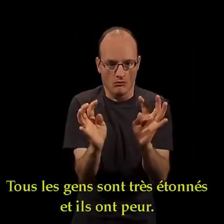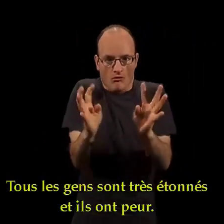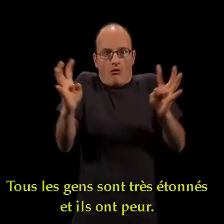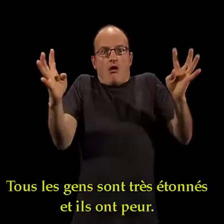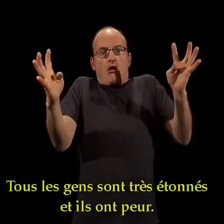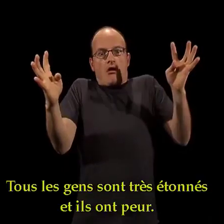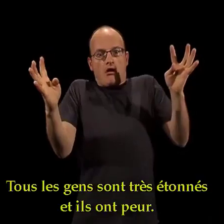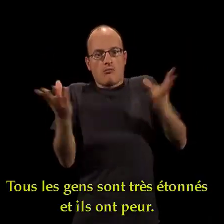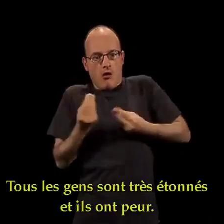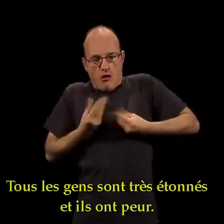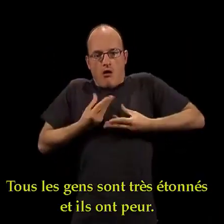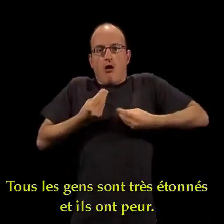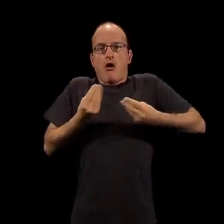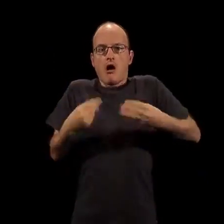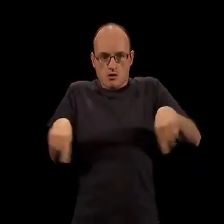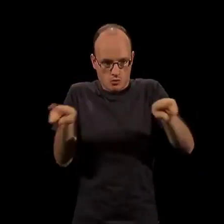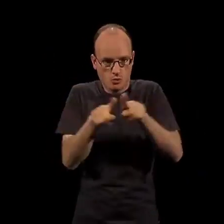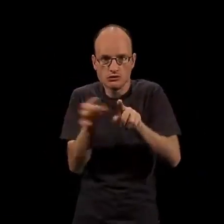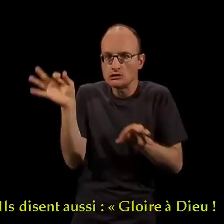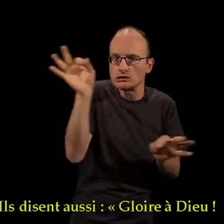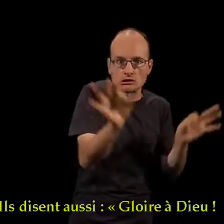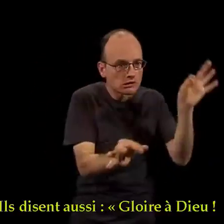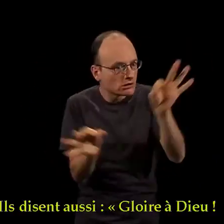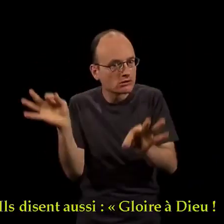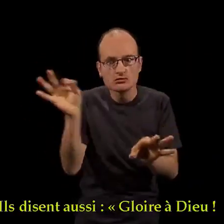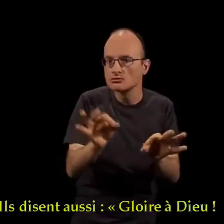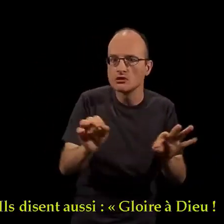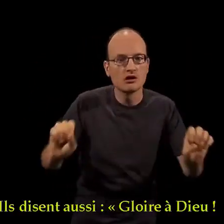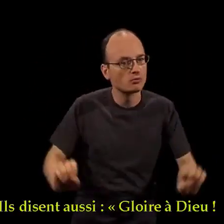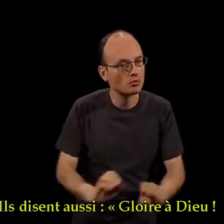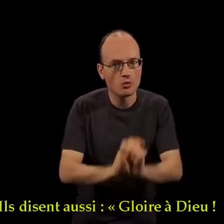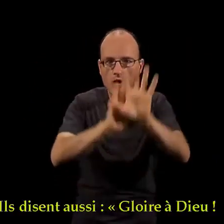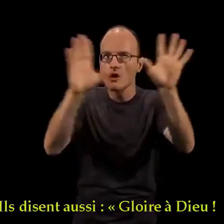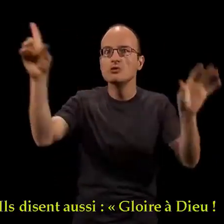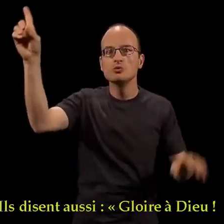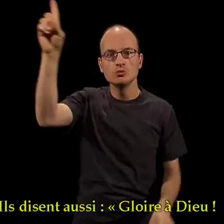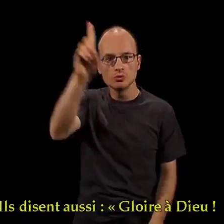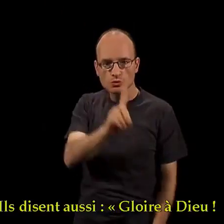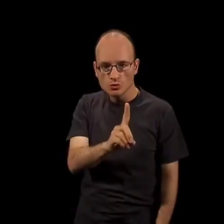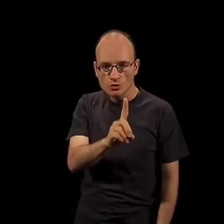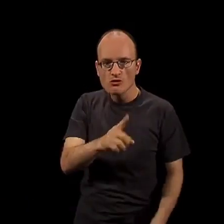Tous les gens sont très étonnés et ils ont peur. Ils disent aussi « Gloire à Dieu !»